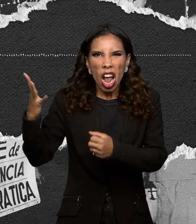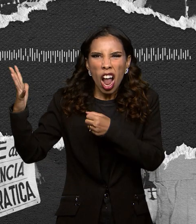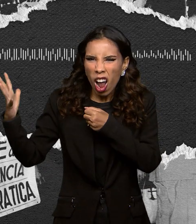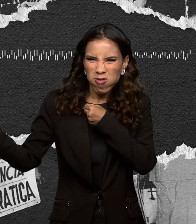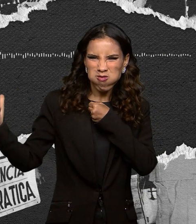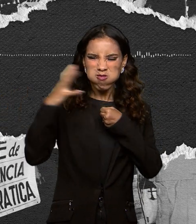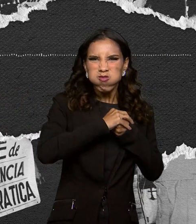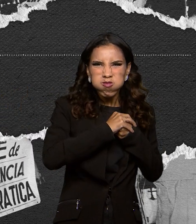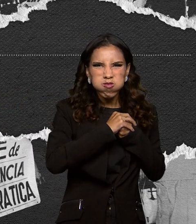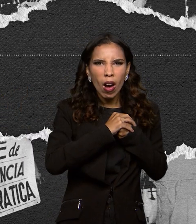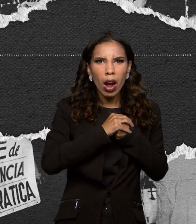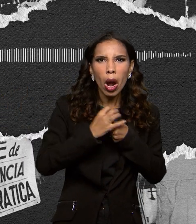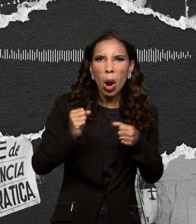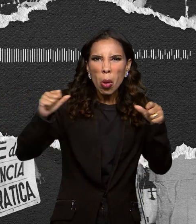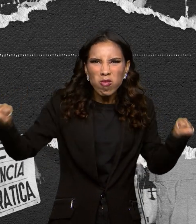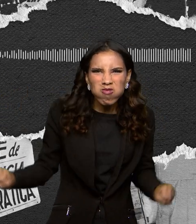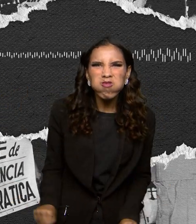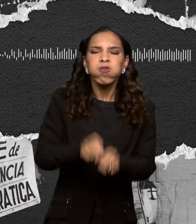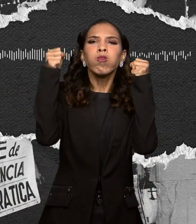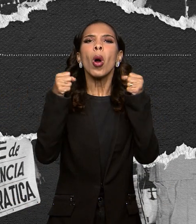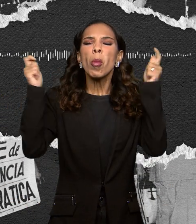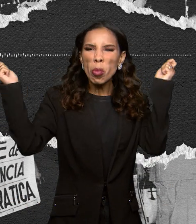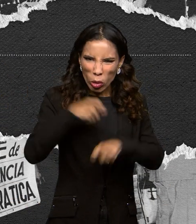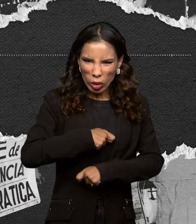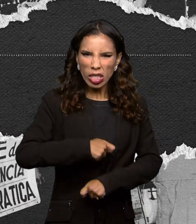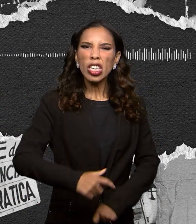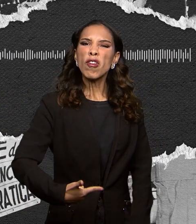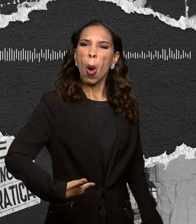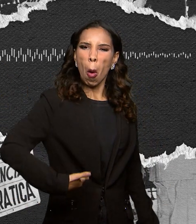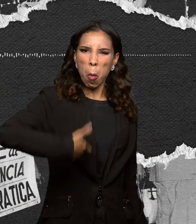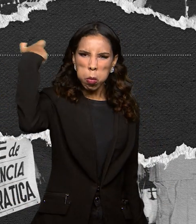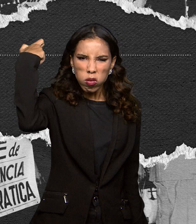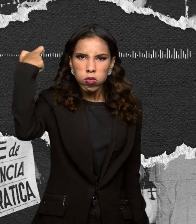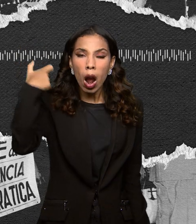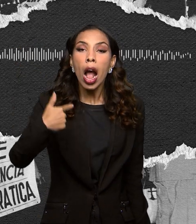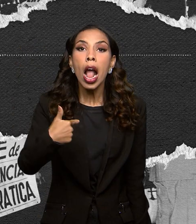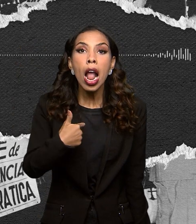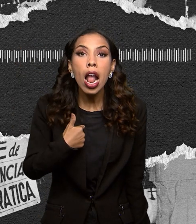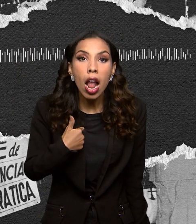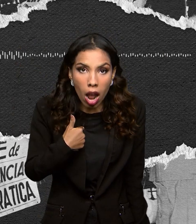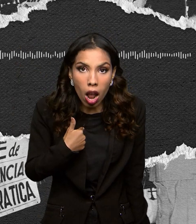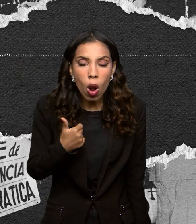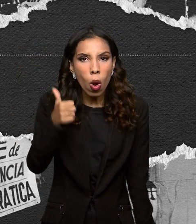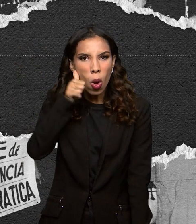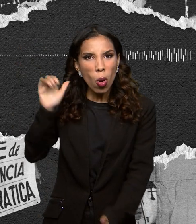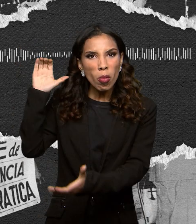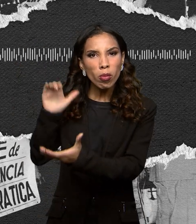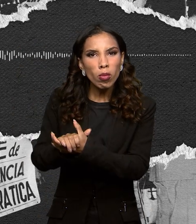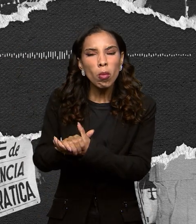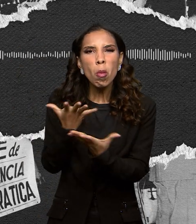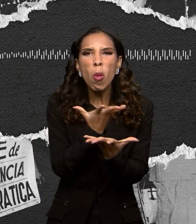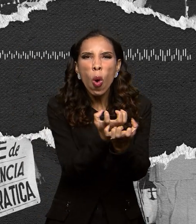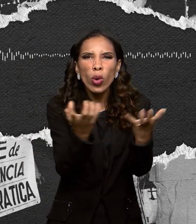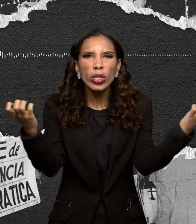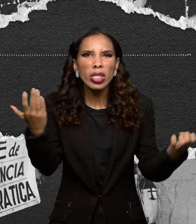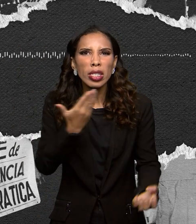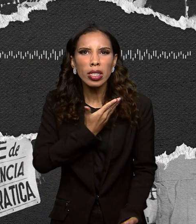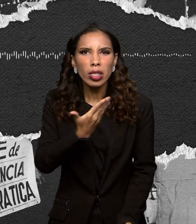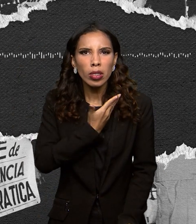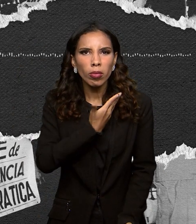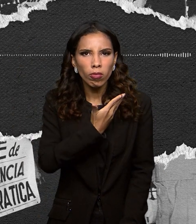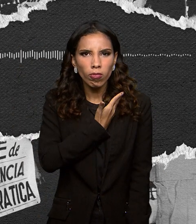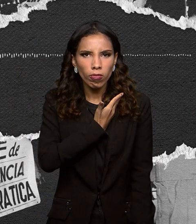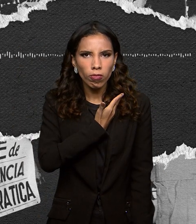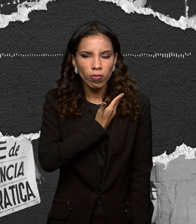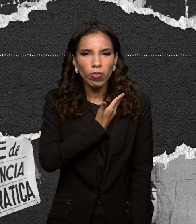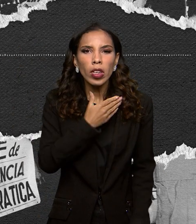ser destruído, poderei ser morto. Eu, a minha esposa e muitos amigos